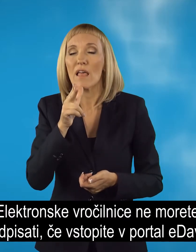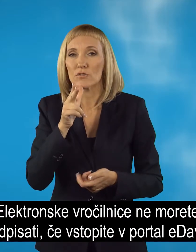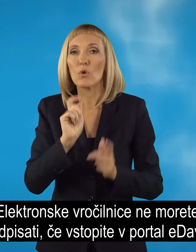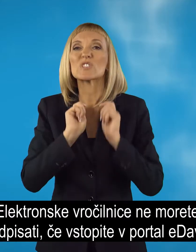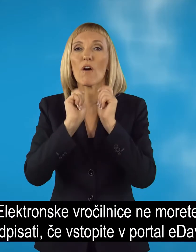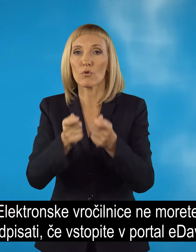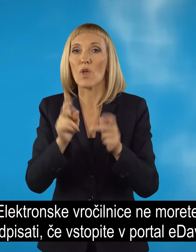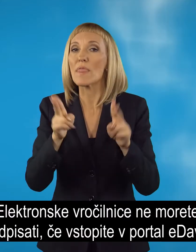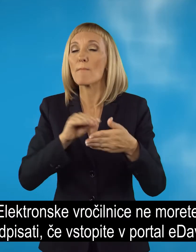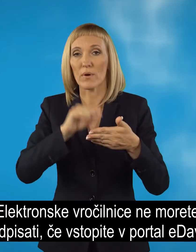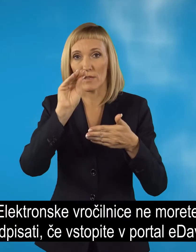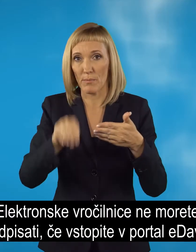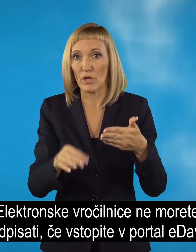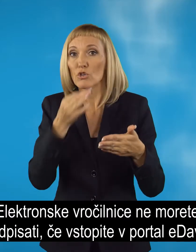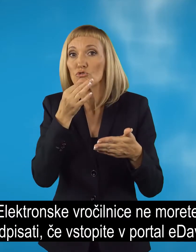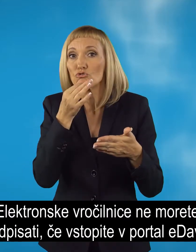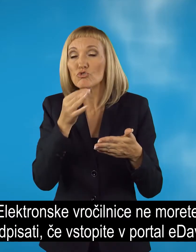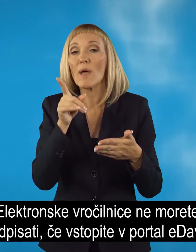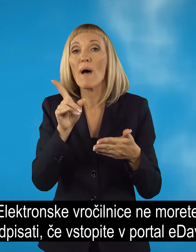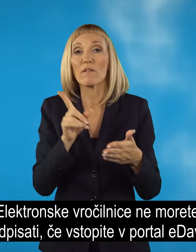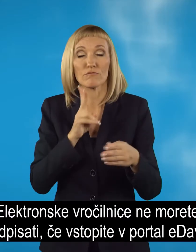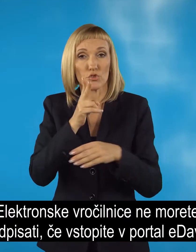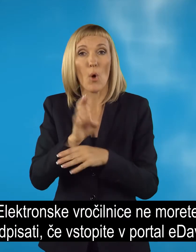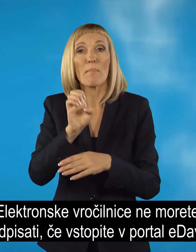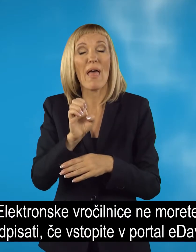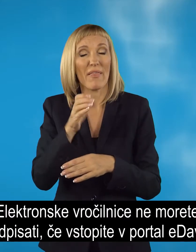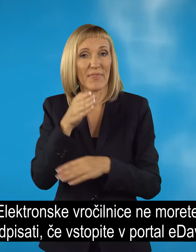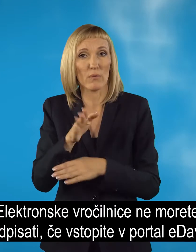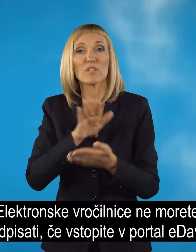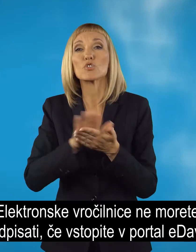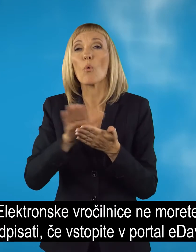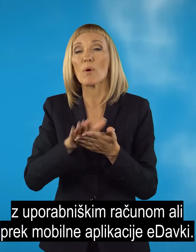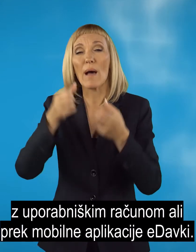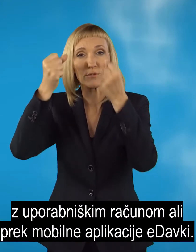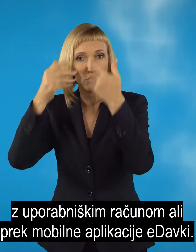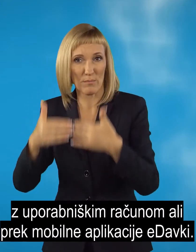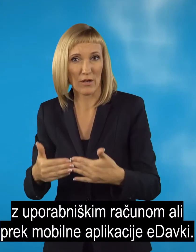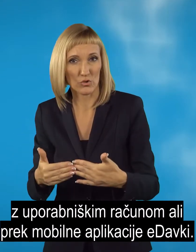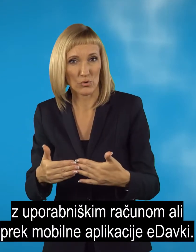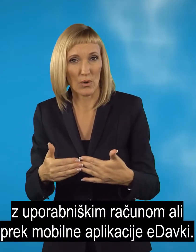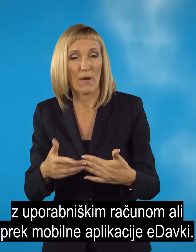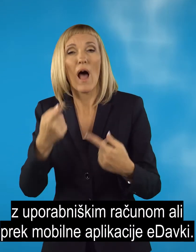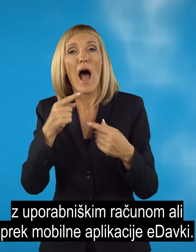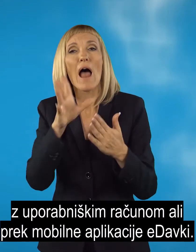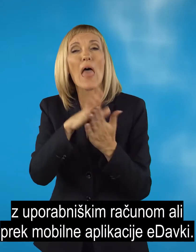Elektronske vročilnice ne morete podpisati, če vstopite v portal e-davki z uporabniškim računom ali prek